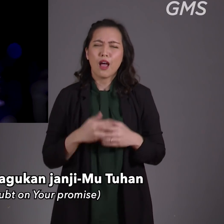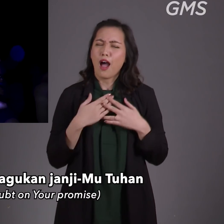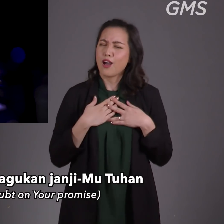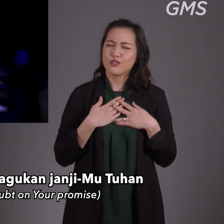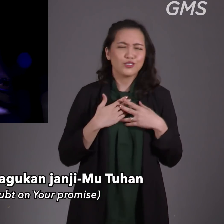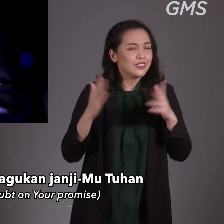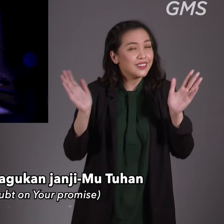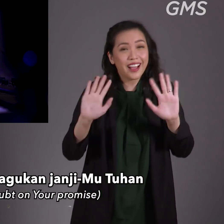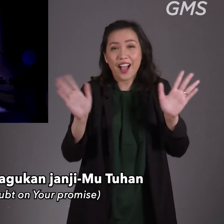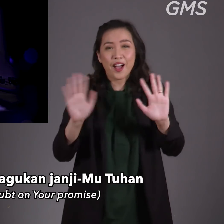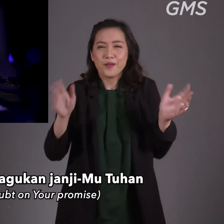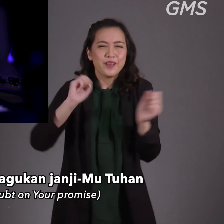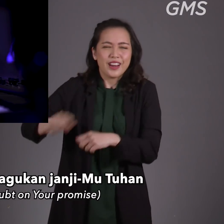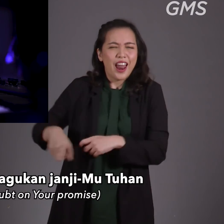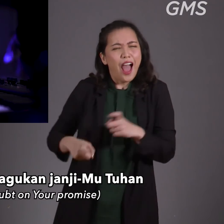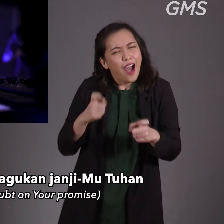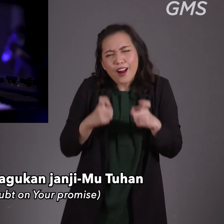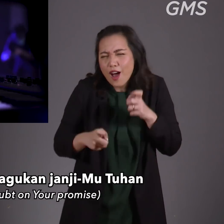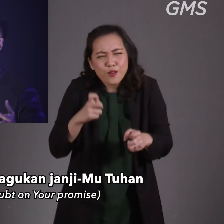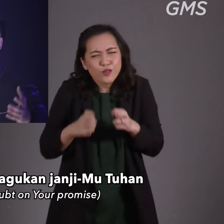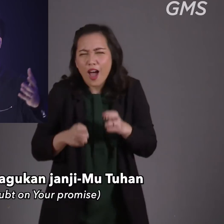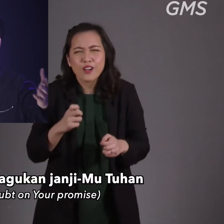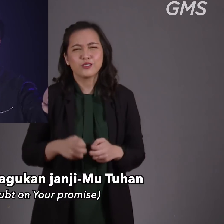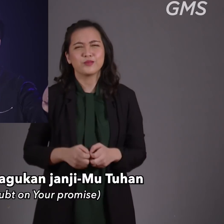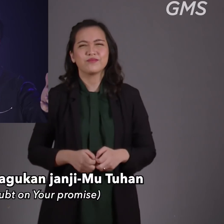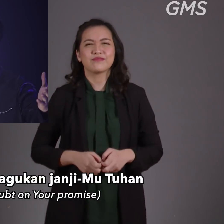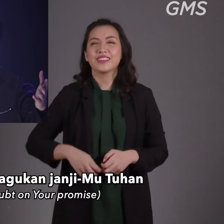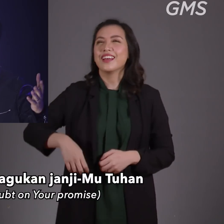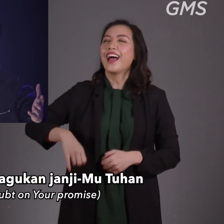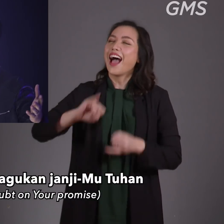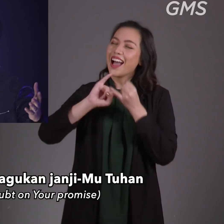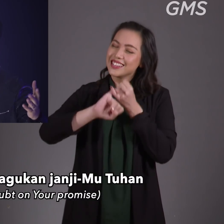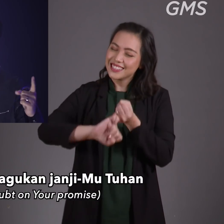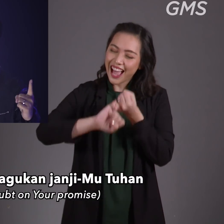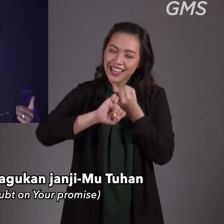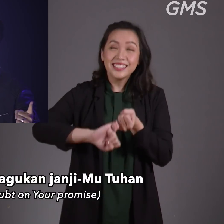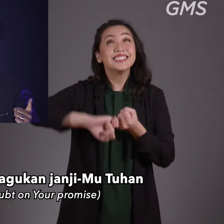tak pernah ku ragukan janji-Mu